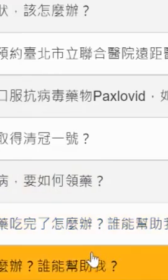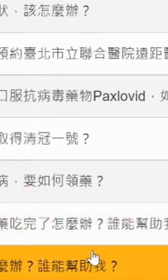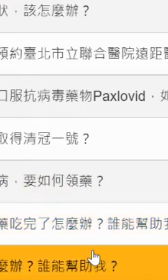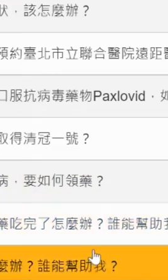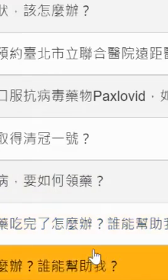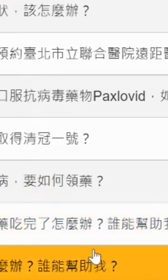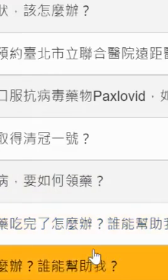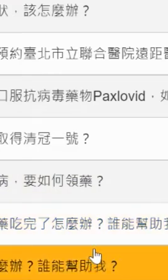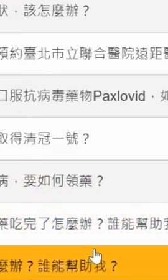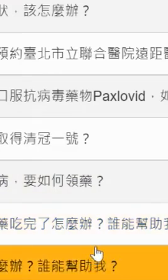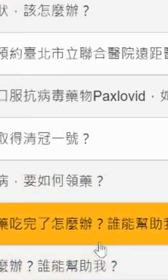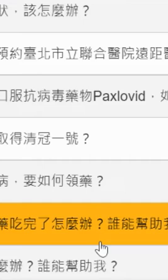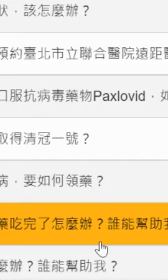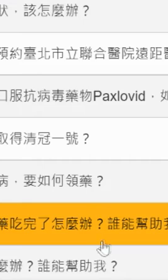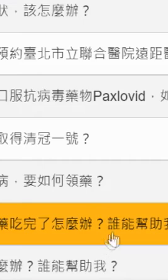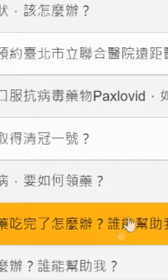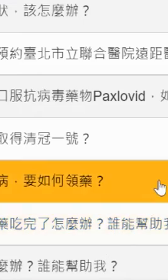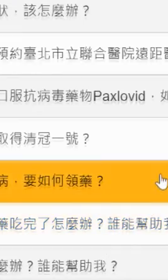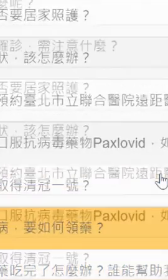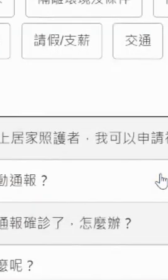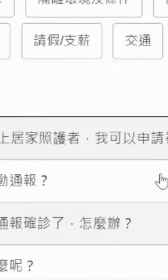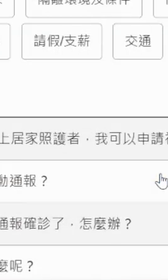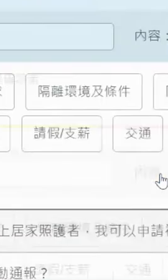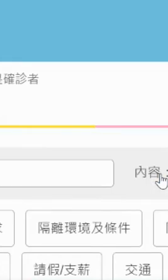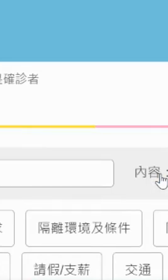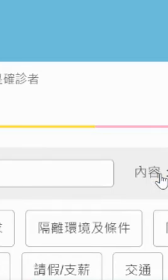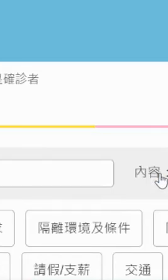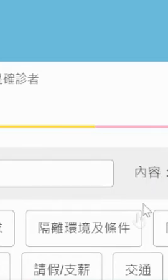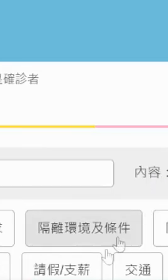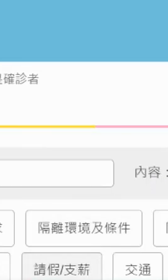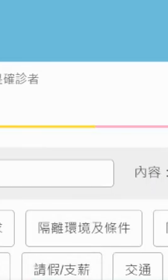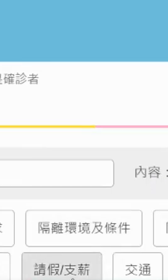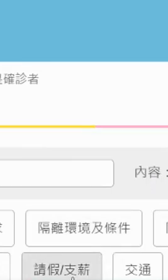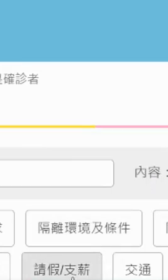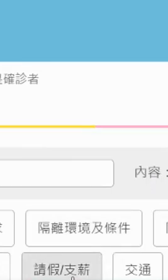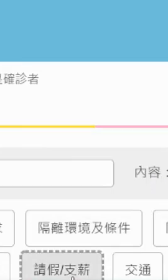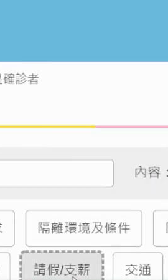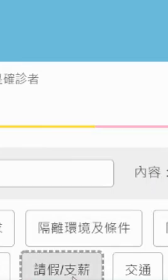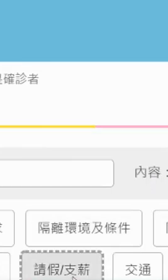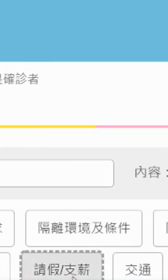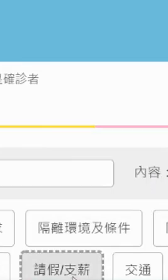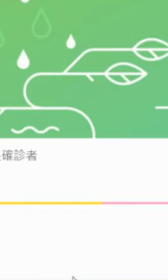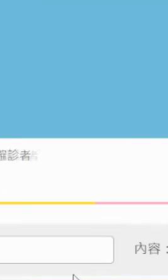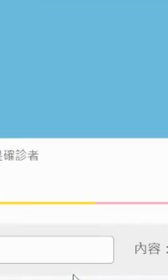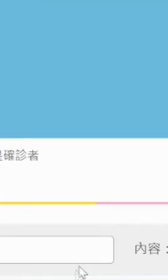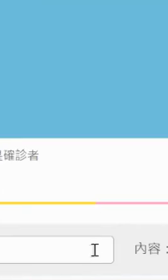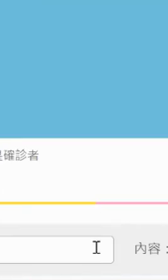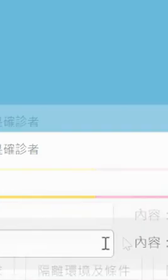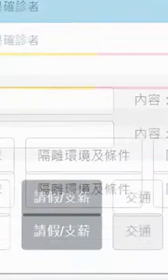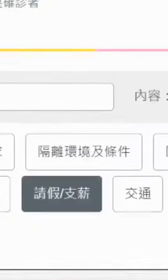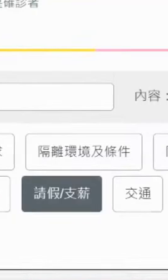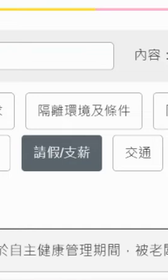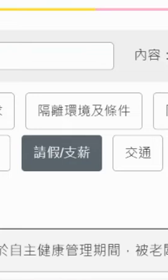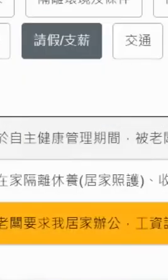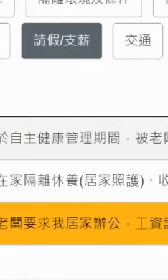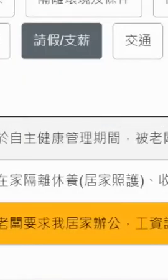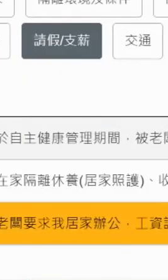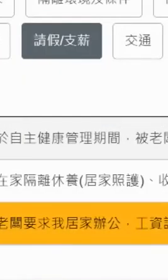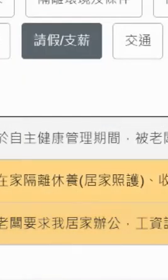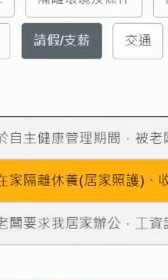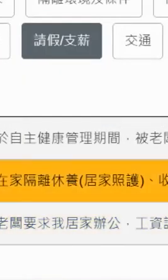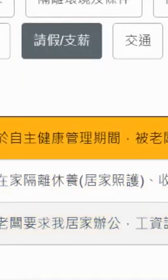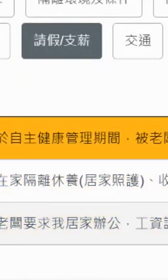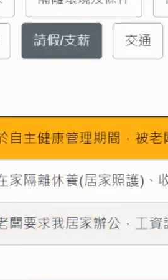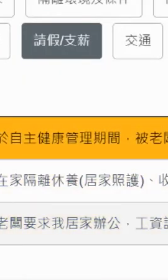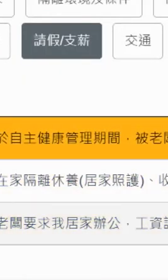以依照你的身份别，你是确诊者还是居隔者还是快筛阳还是入境者还是老师或学生，要查居家照